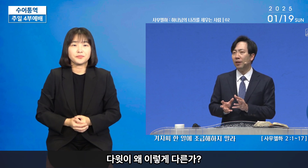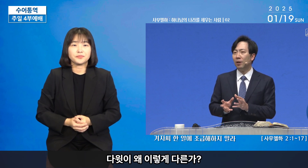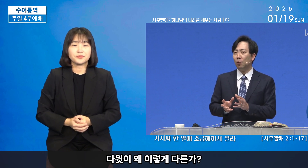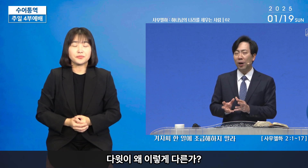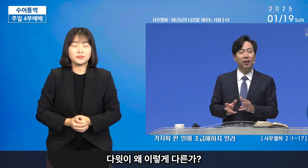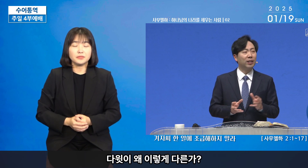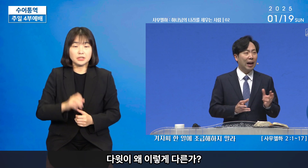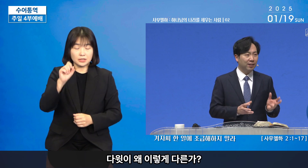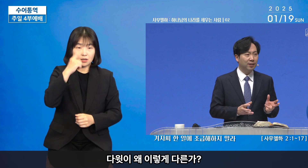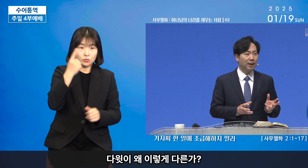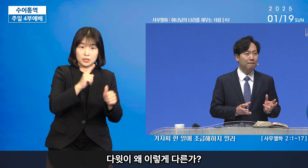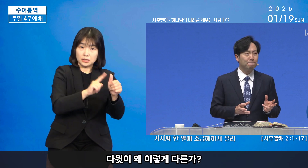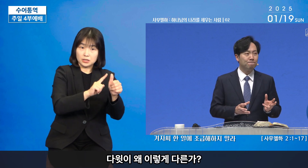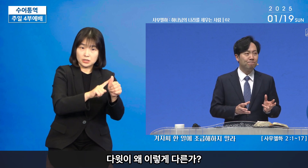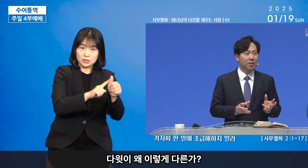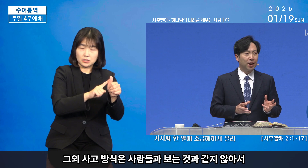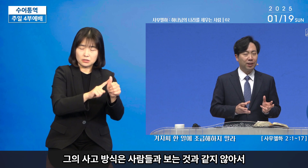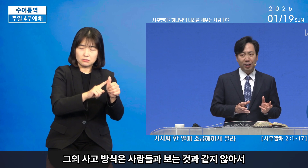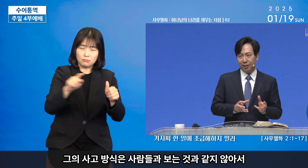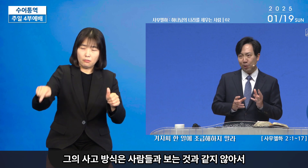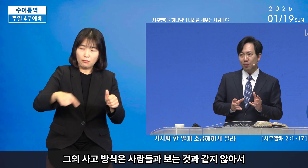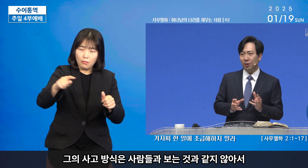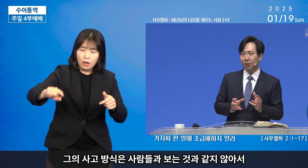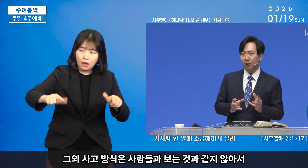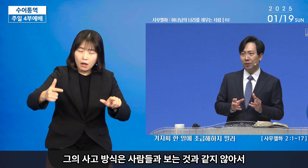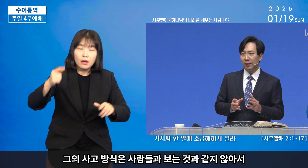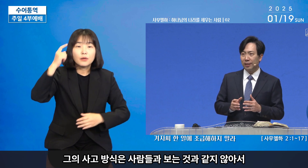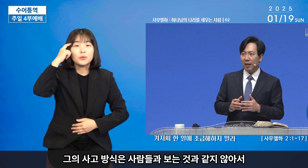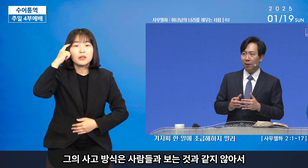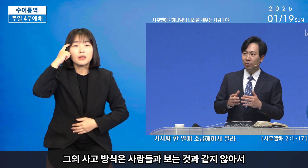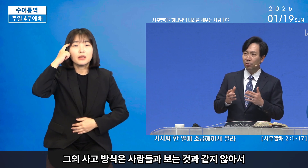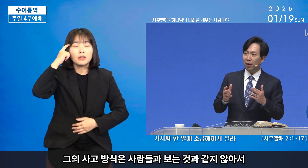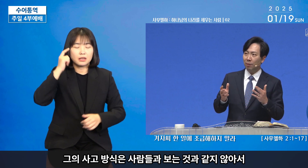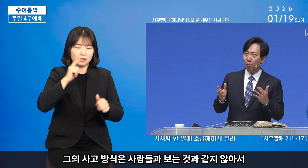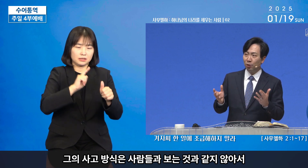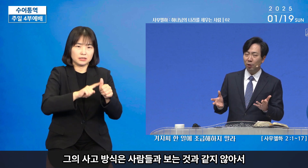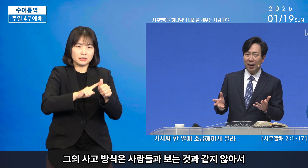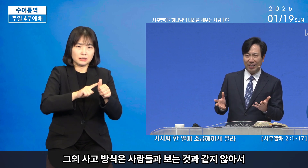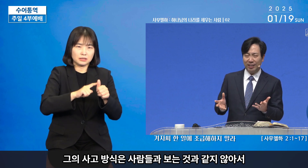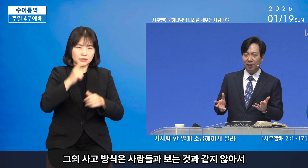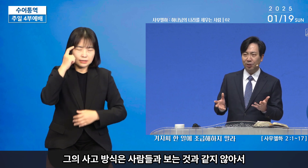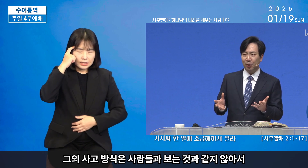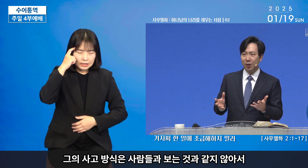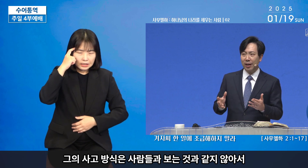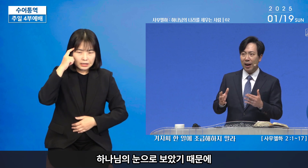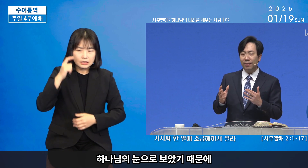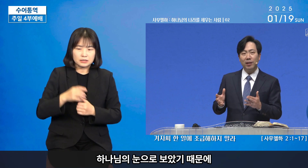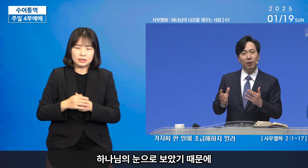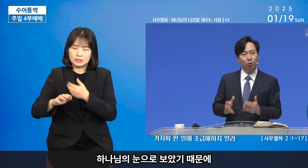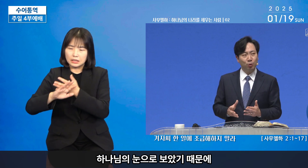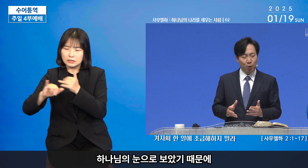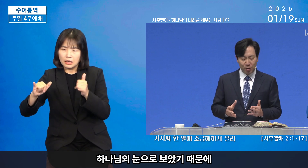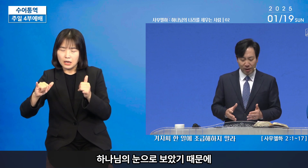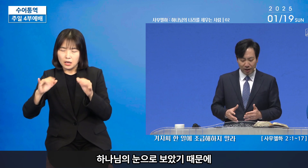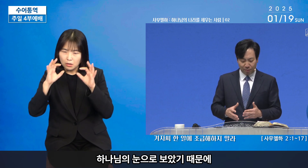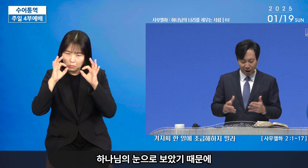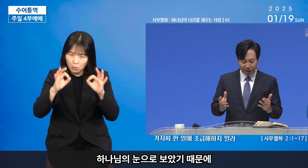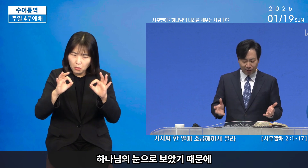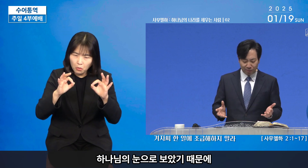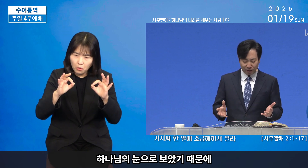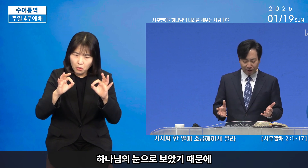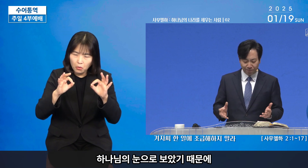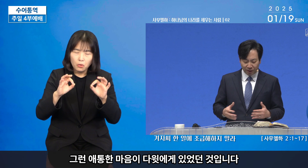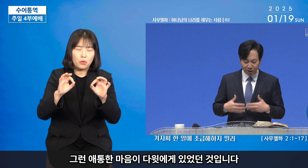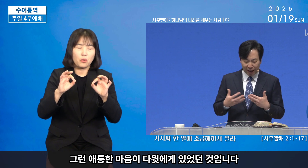다윗이 왜 이렇게 다른가? 그의 사고방식은 사람들과 보는 것과 같지 않아서 하나님의 눈으로